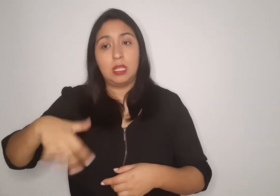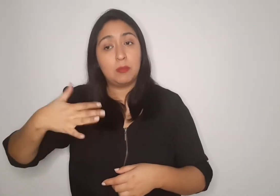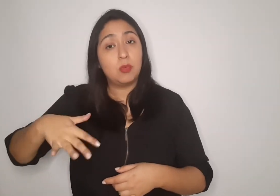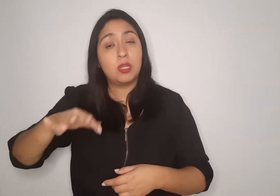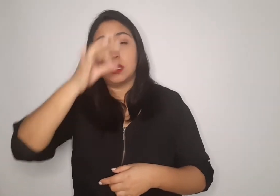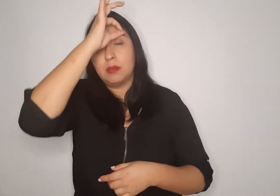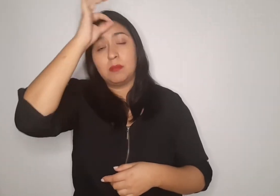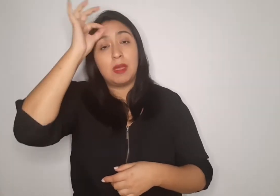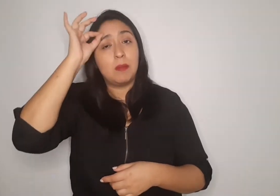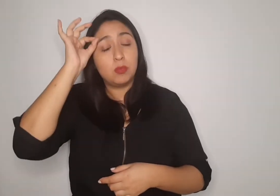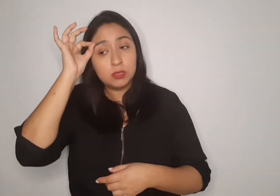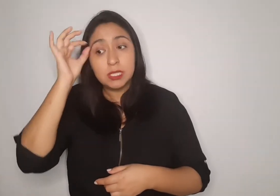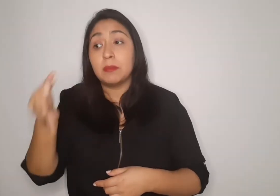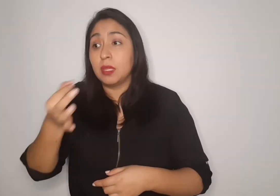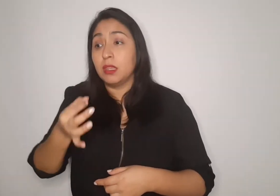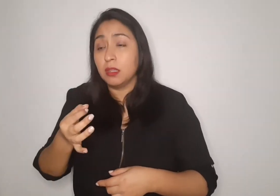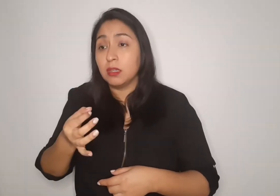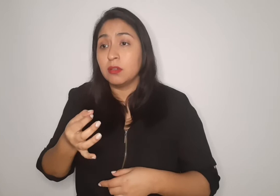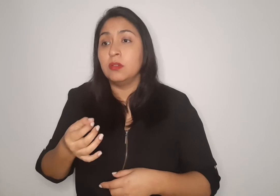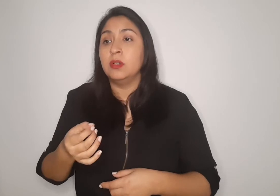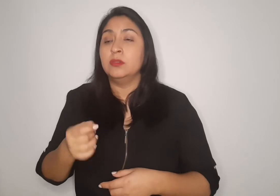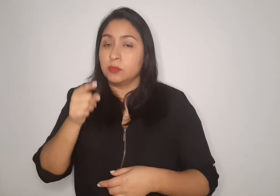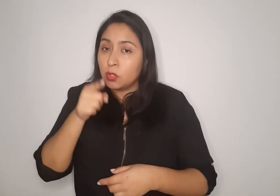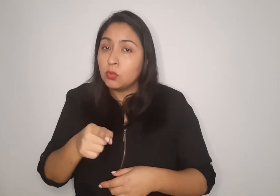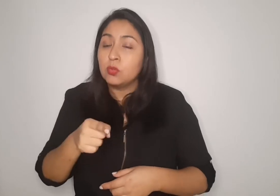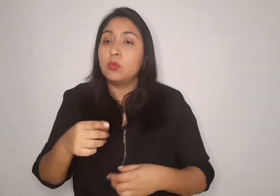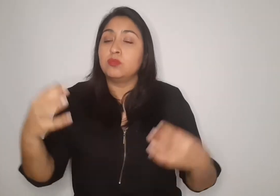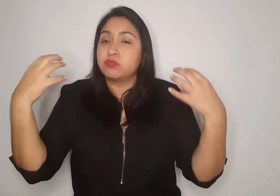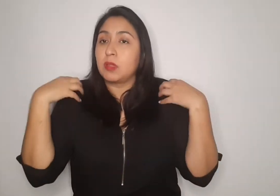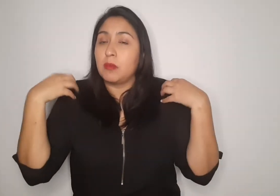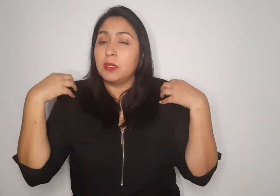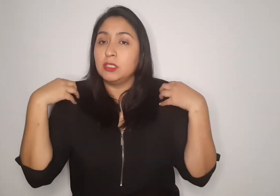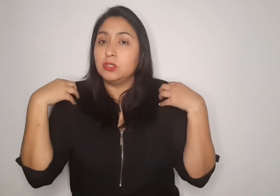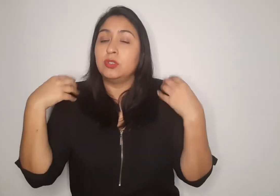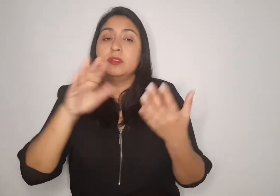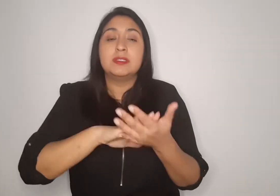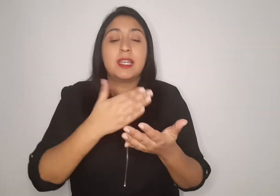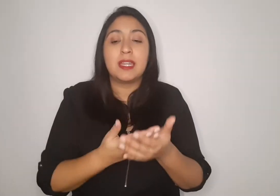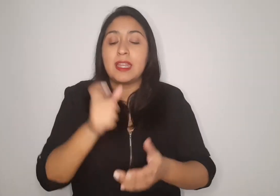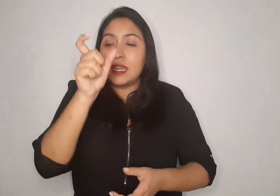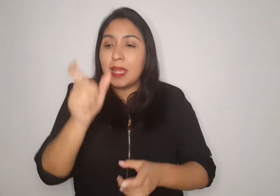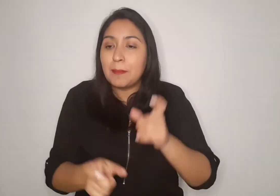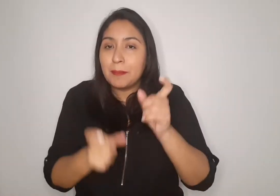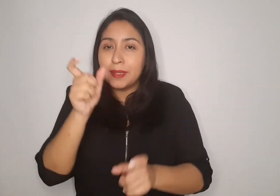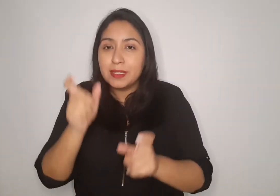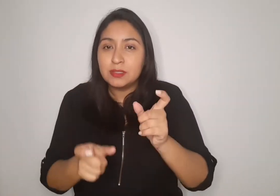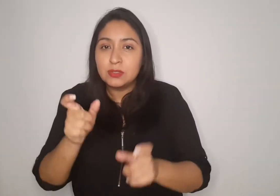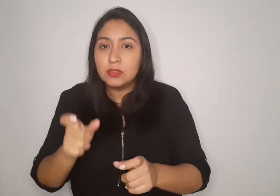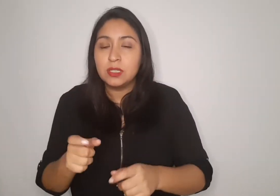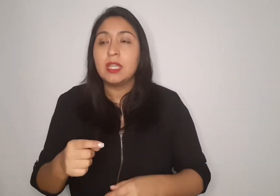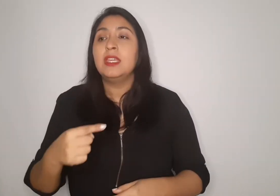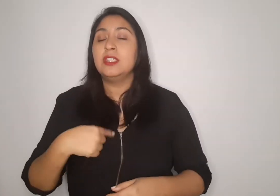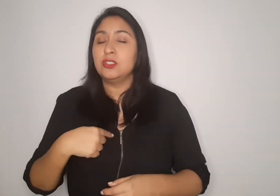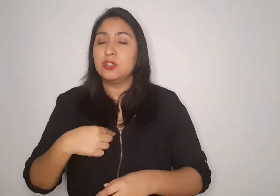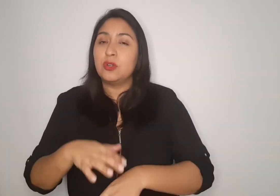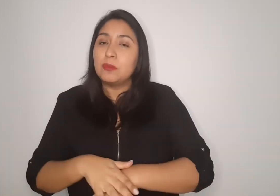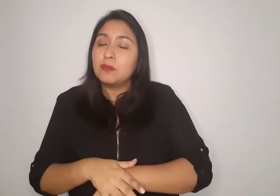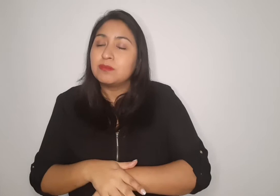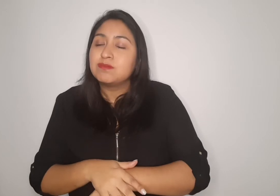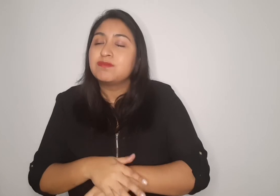curar, ¿ya? De curar el espíritu. Hay gente que me escribe, me dice, he ido 3 o 4 veces o más, y me siento muy bien. No he escuchado a